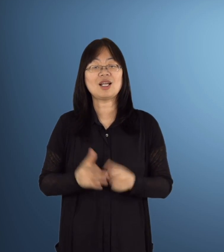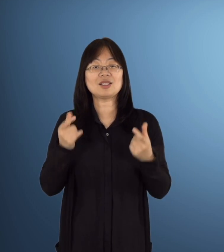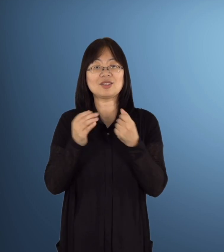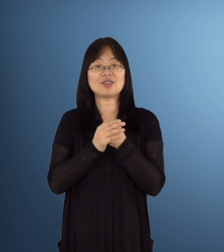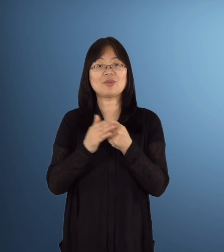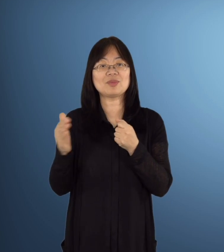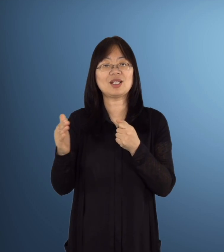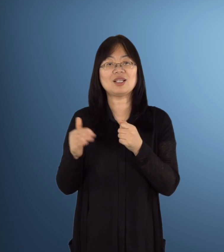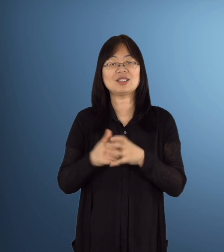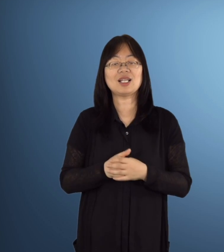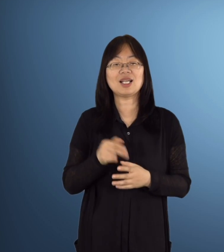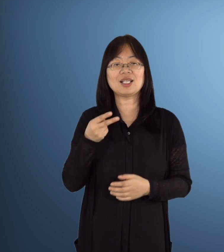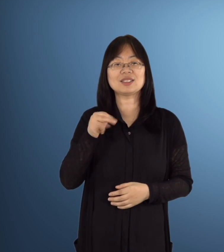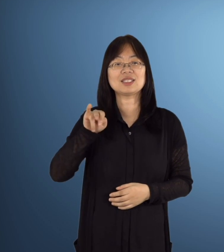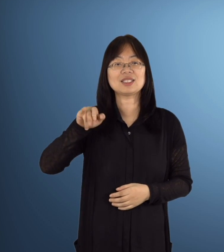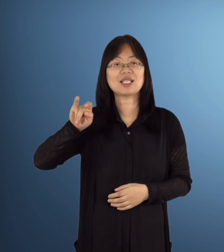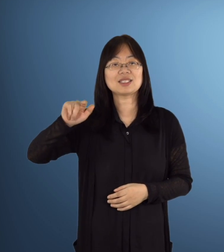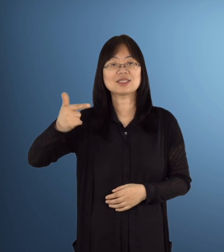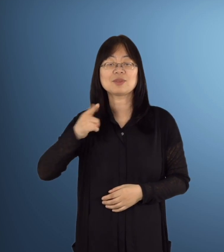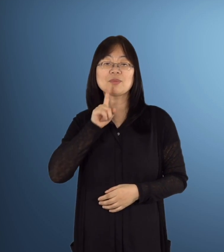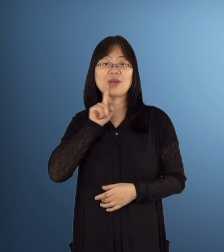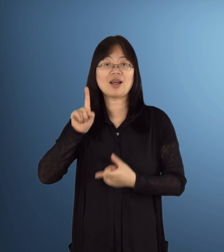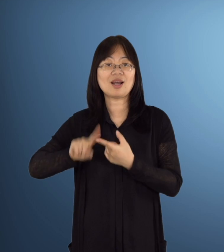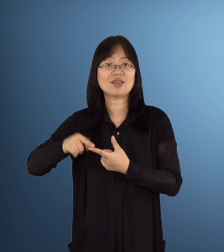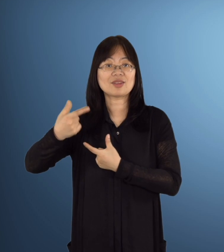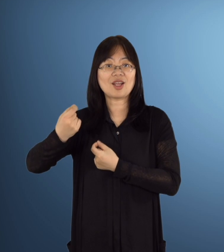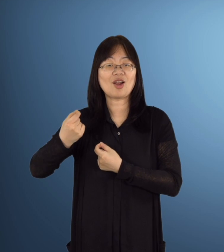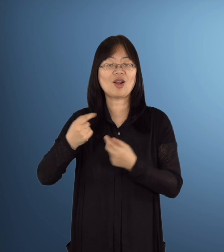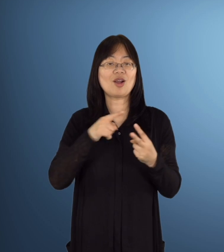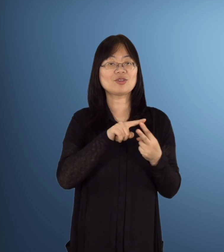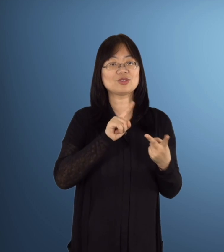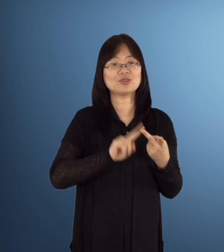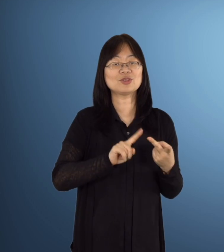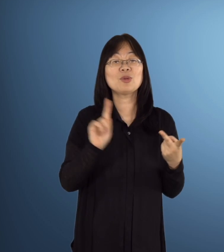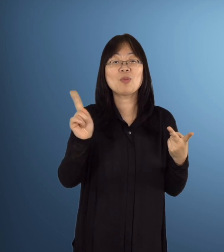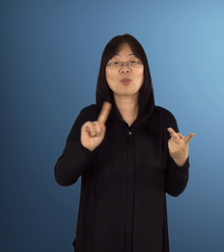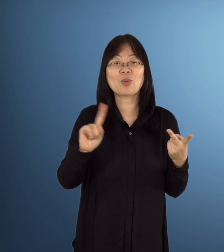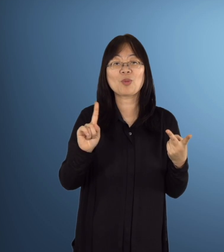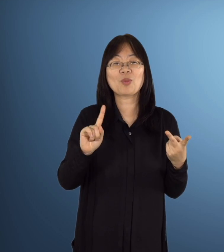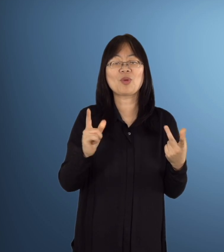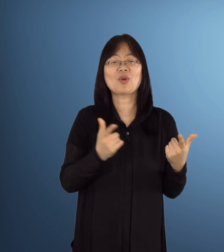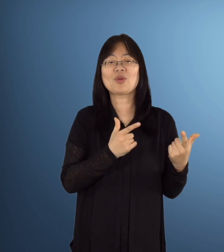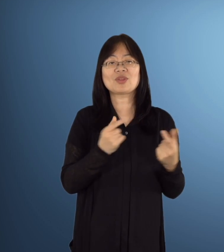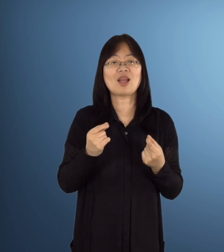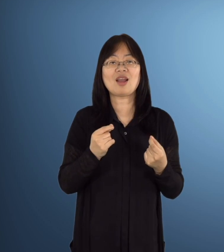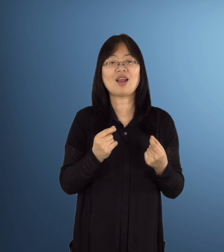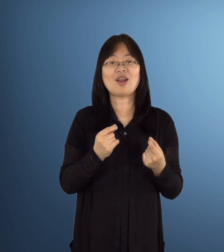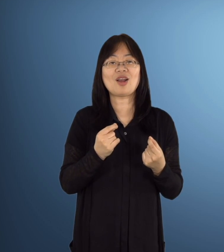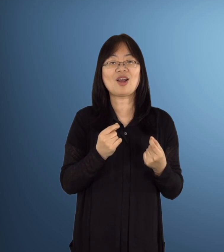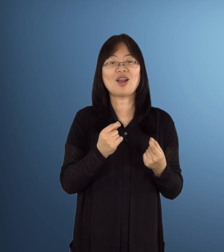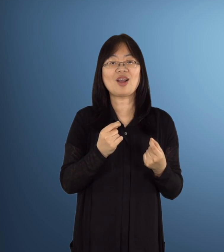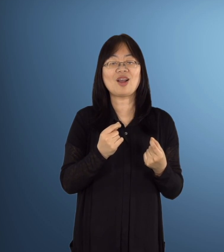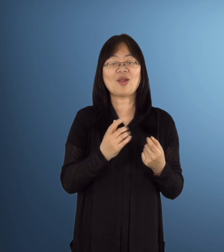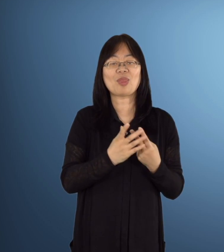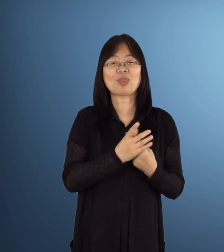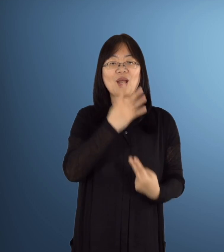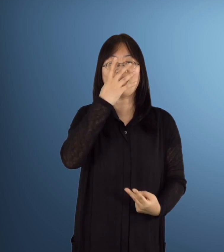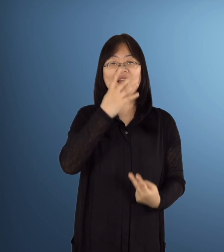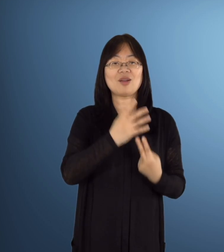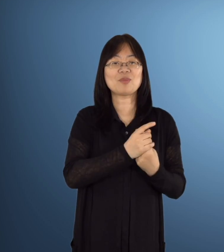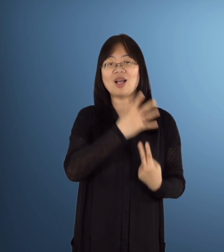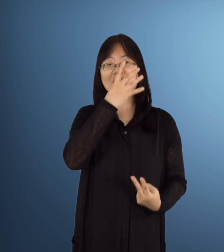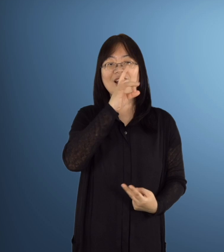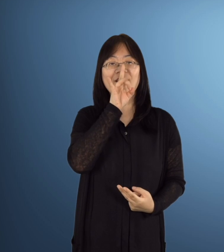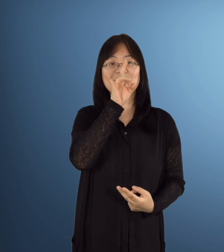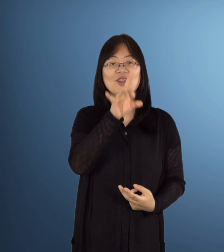그러니까 D.A. 카슨이 말한 것처럼 우리는 이 둘을 다 놓쳐서는 안 된다는 얘기예요.